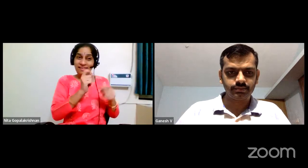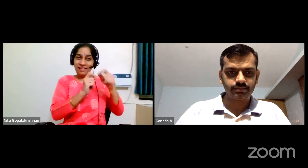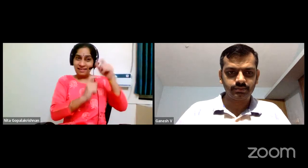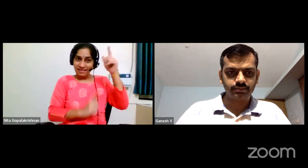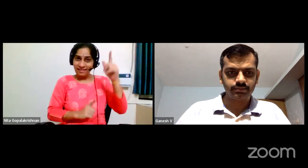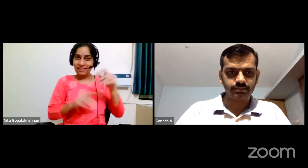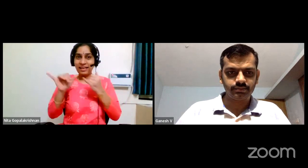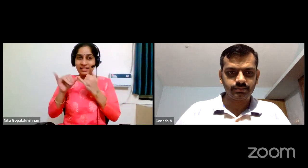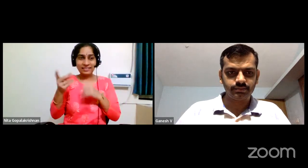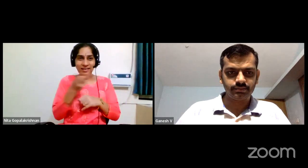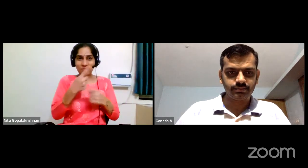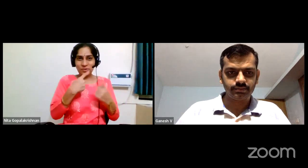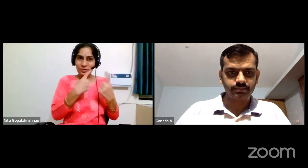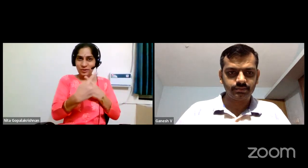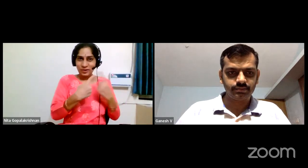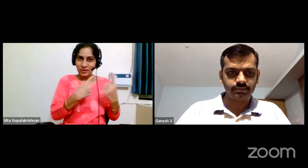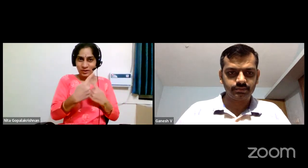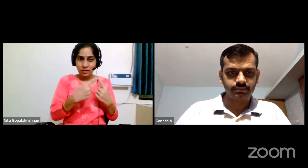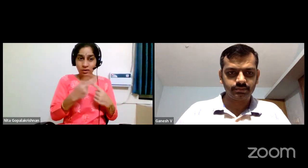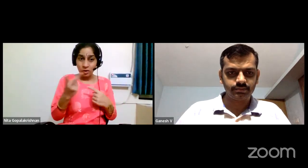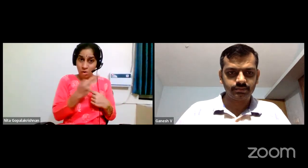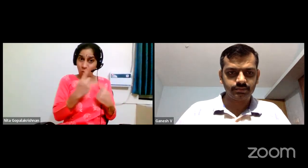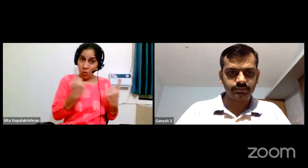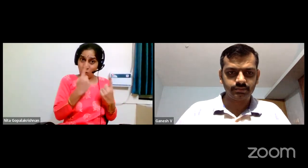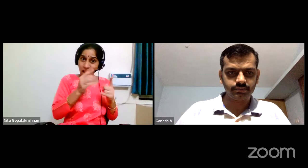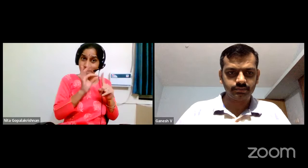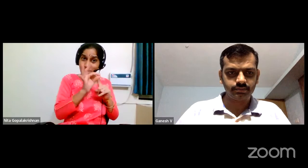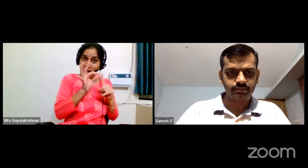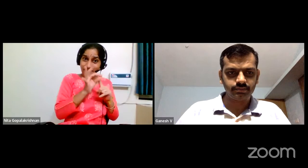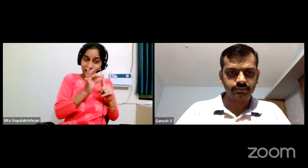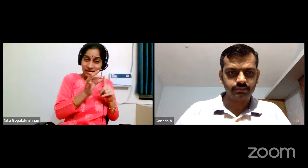खड़े थे तो सब सुन रहे थे।